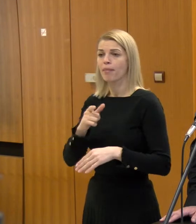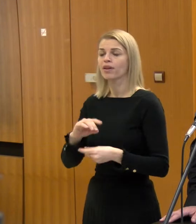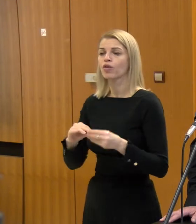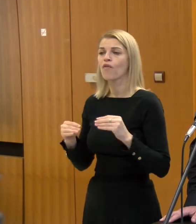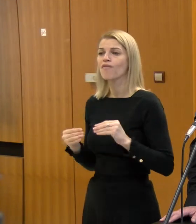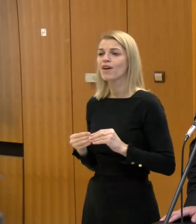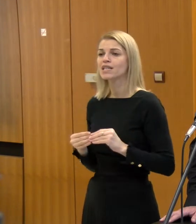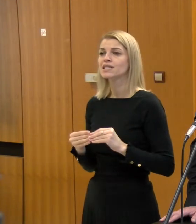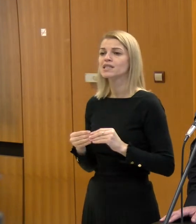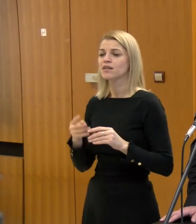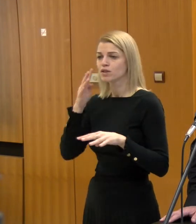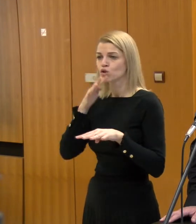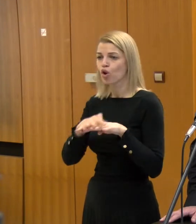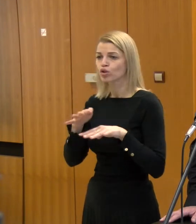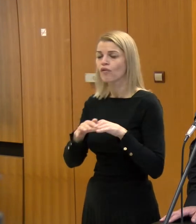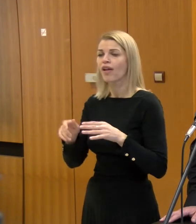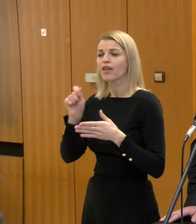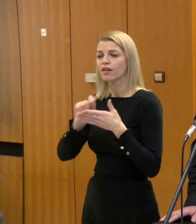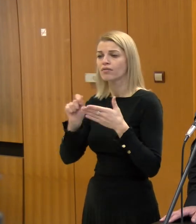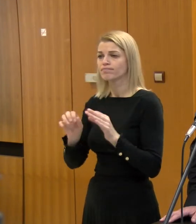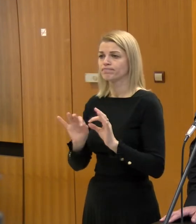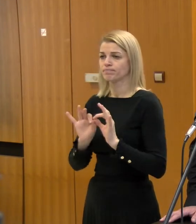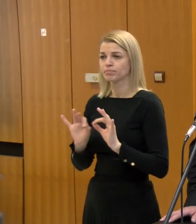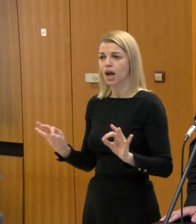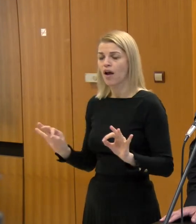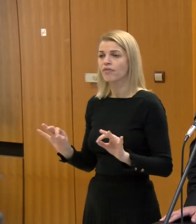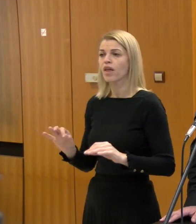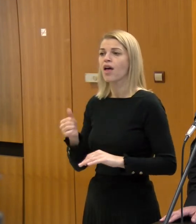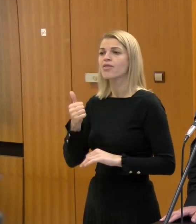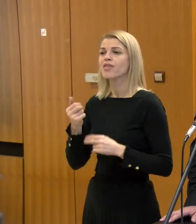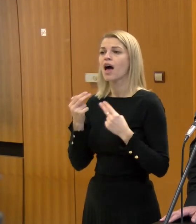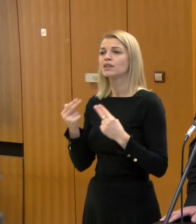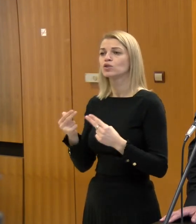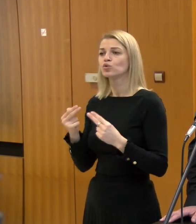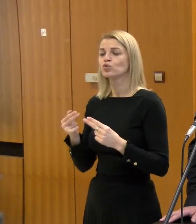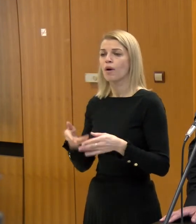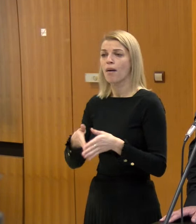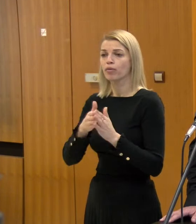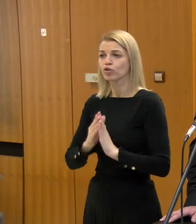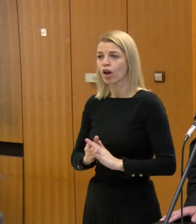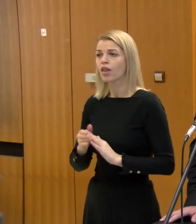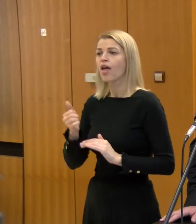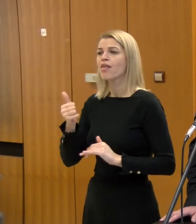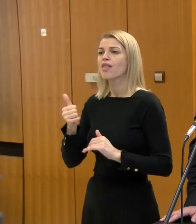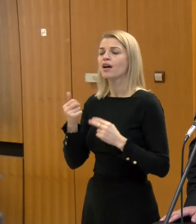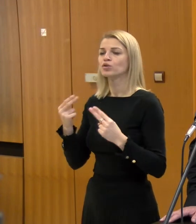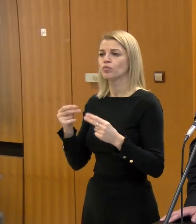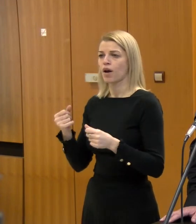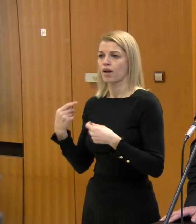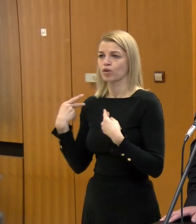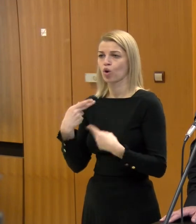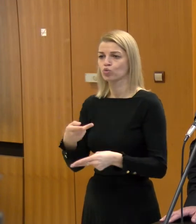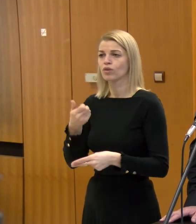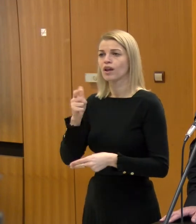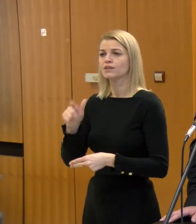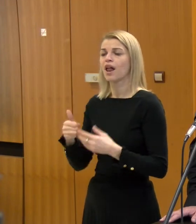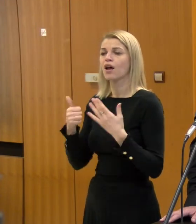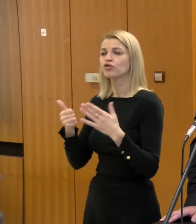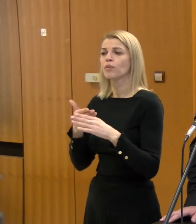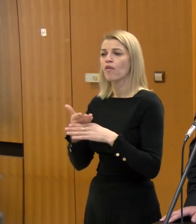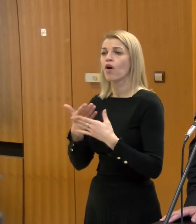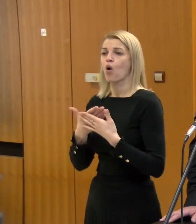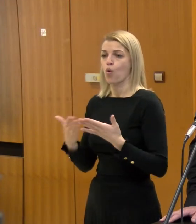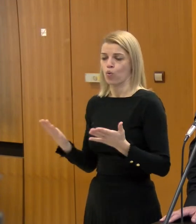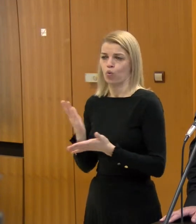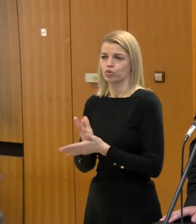veci skontrolovať, vyplniť správne, v jednej sume požiadať, v jednej sume im ich doručiť. 1,6 miliónov už teraz ide.